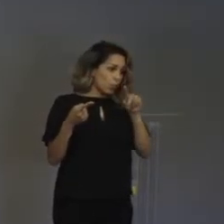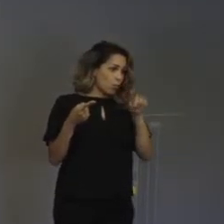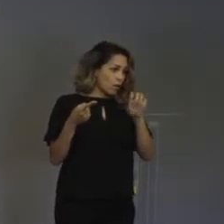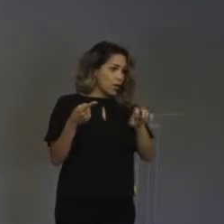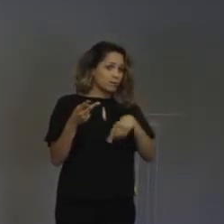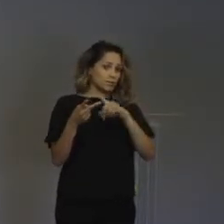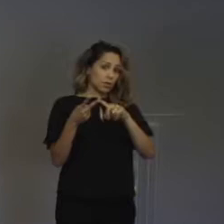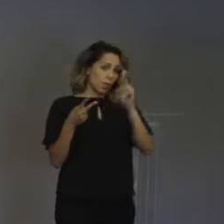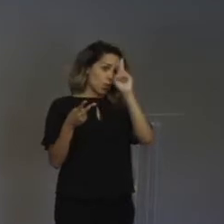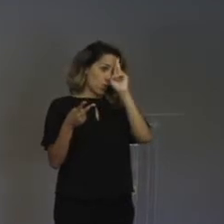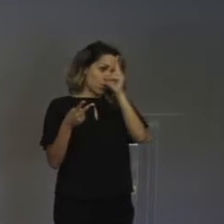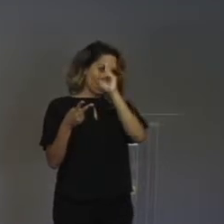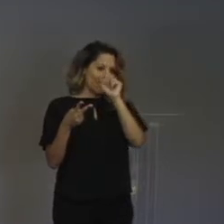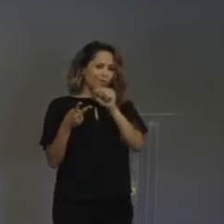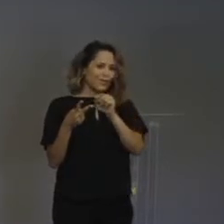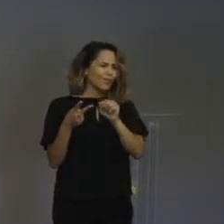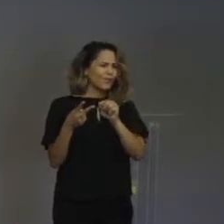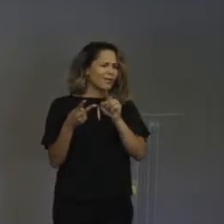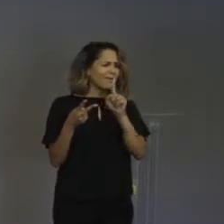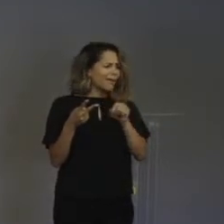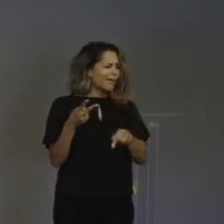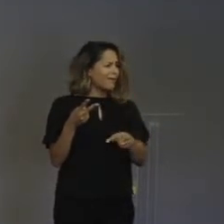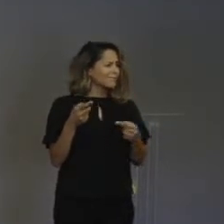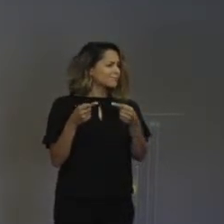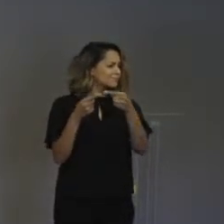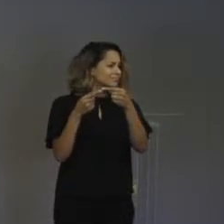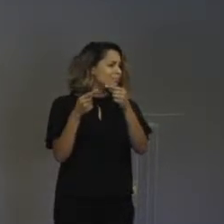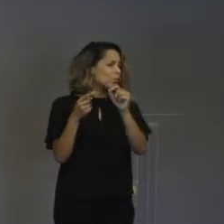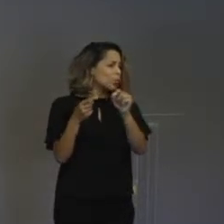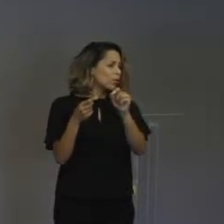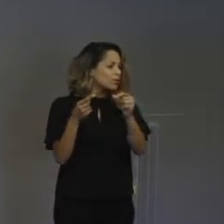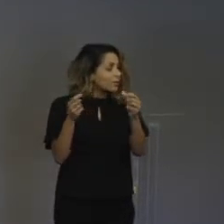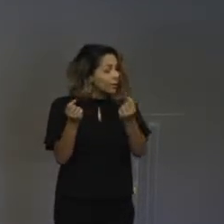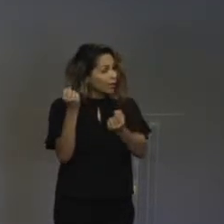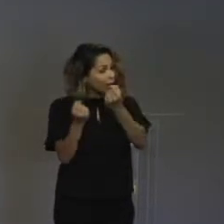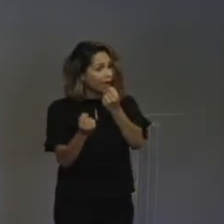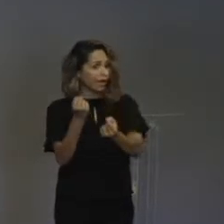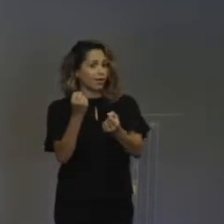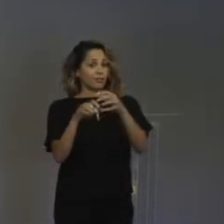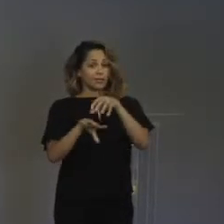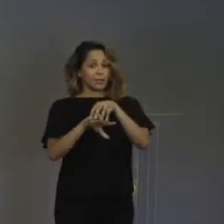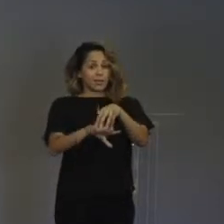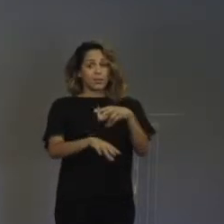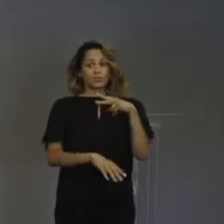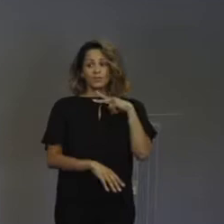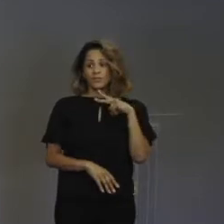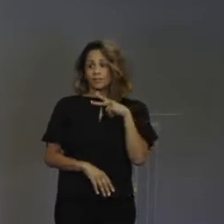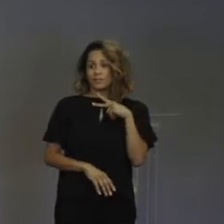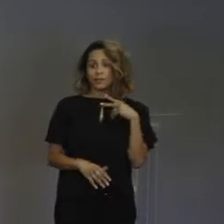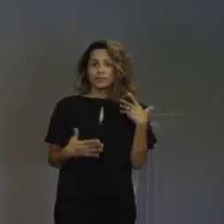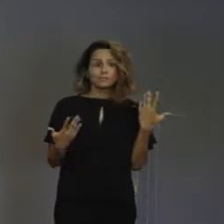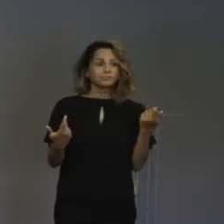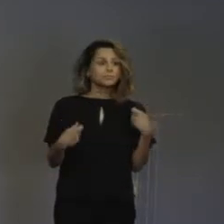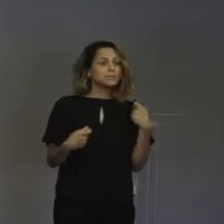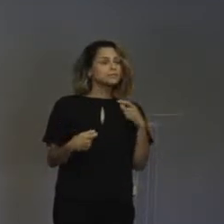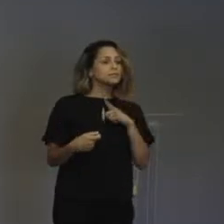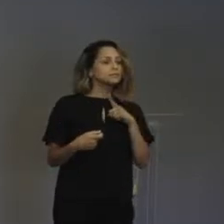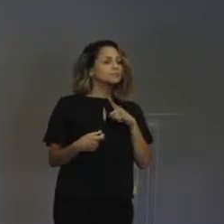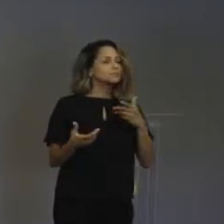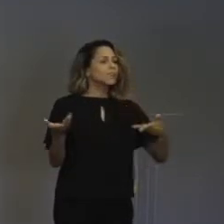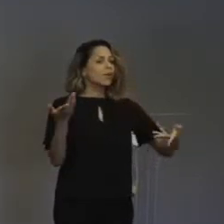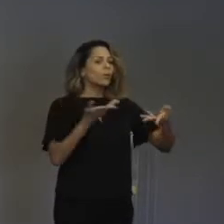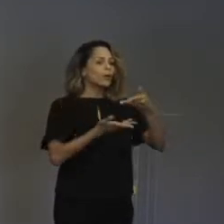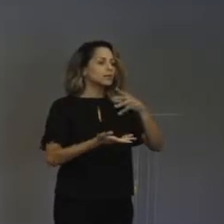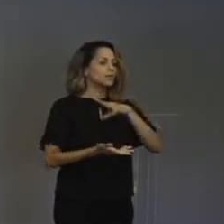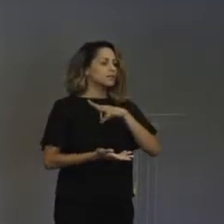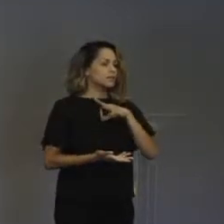transporte individual, né? A gente tem que aprender a compartilhar a cidade para viver ela. Significa andar no